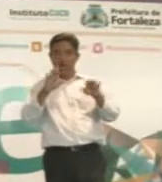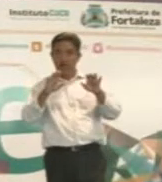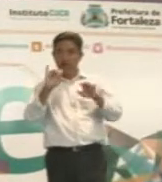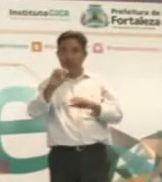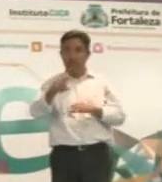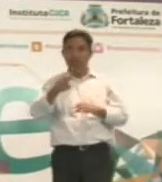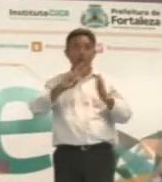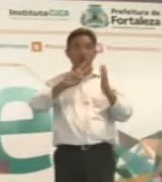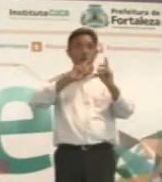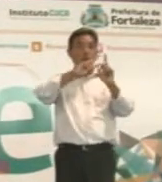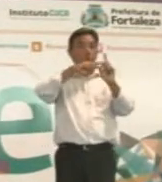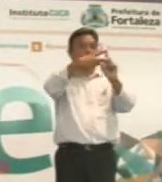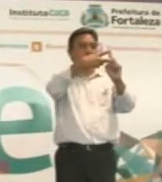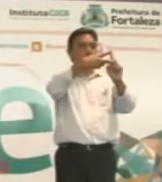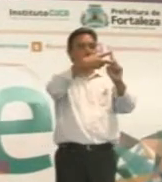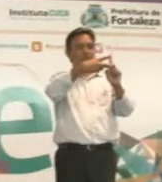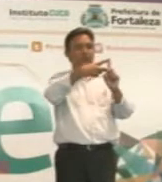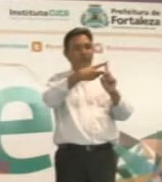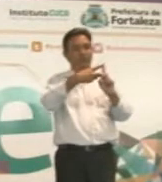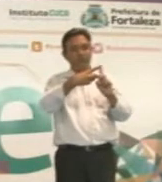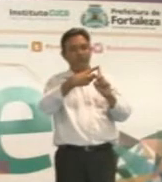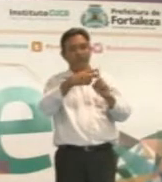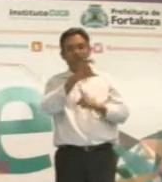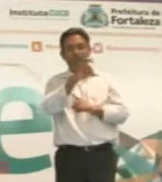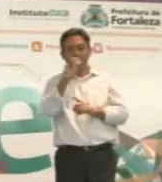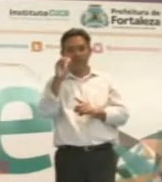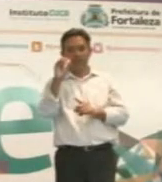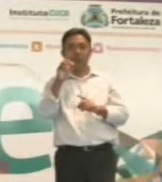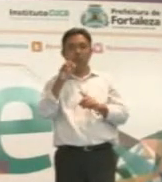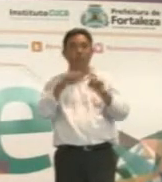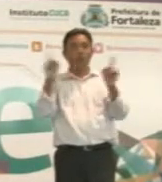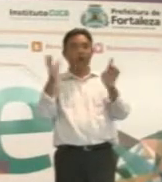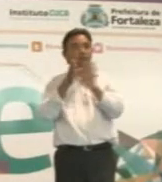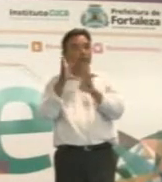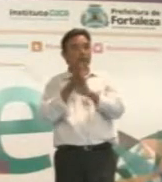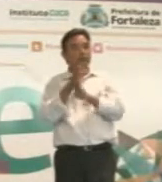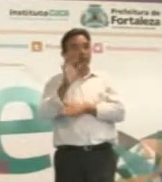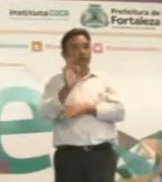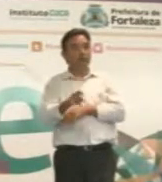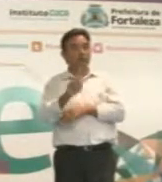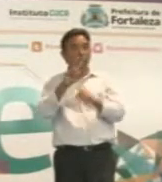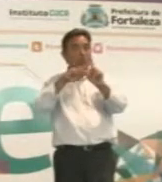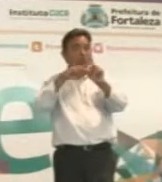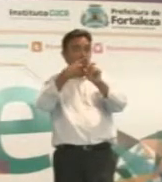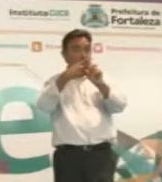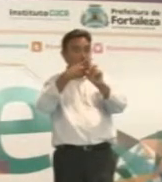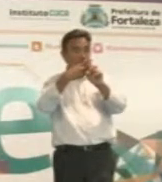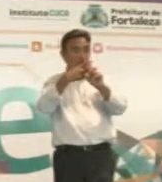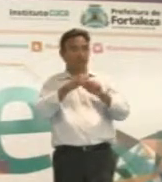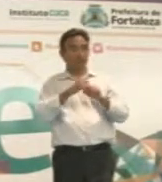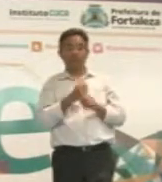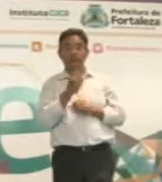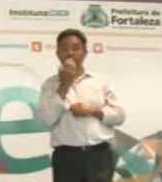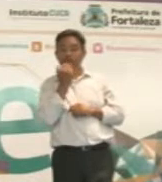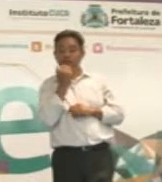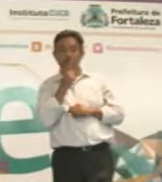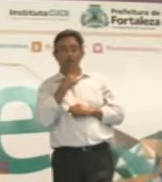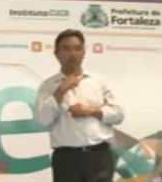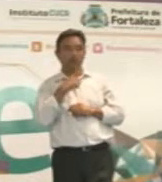é o dobro. Então grife aí, ó. Quantidade recomendada, o dobro. Uma